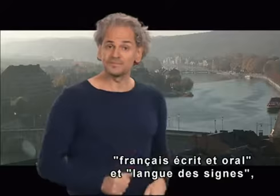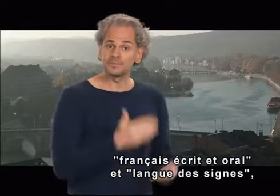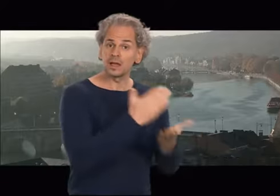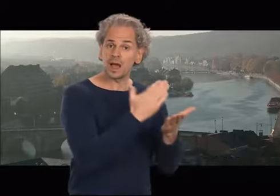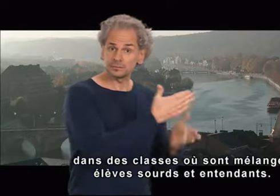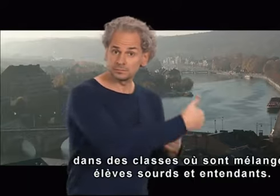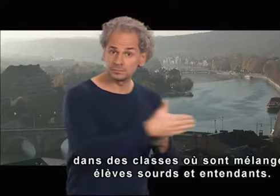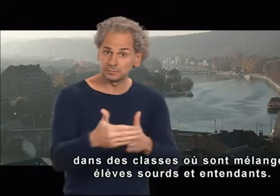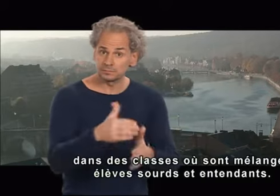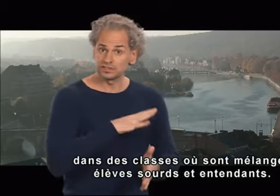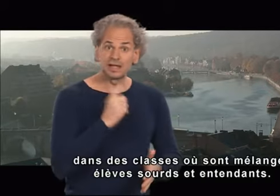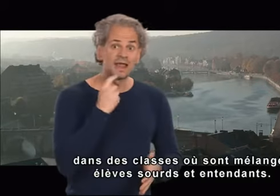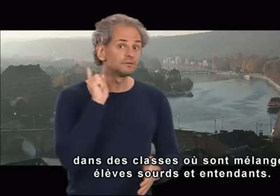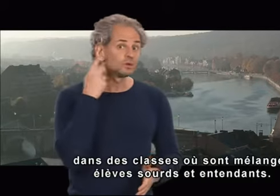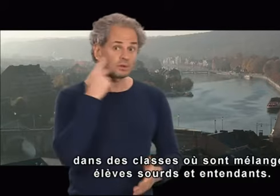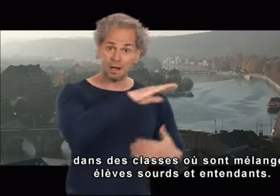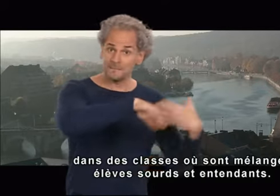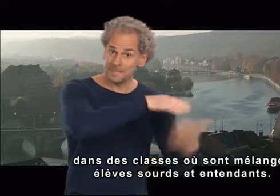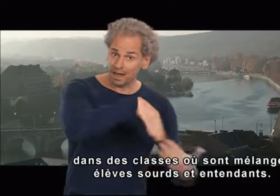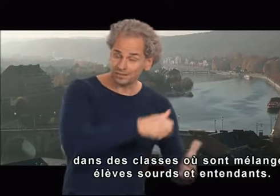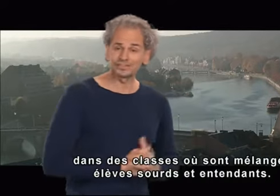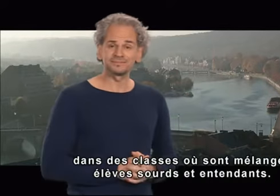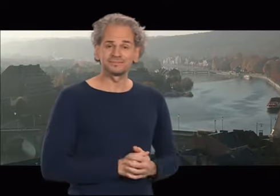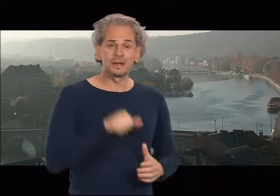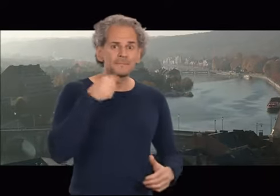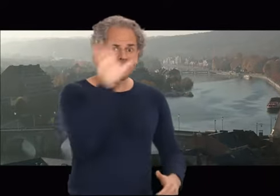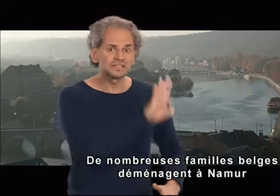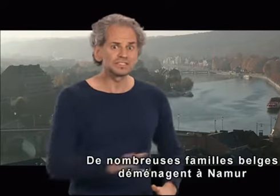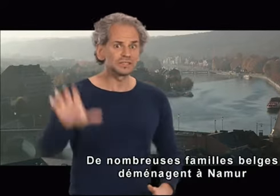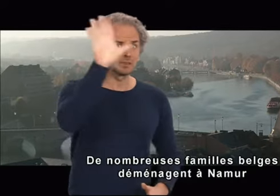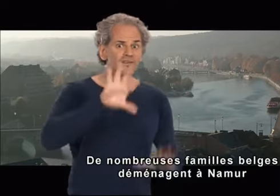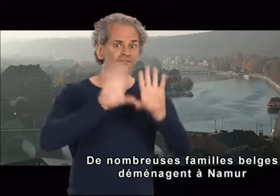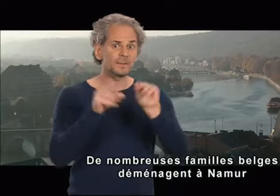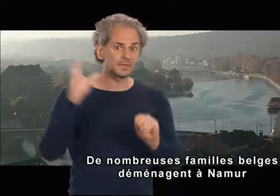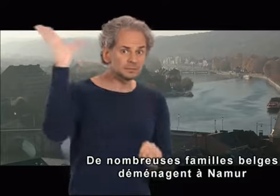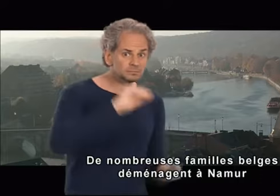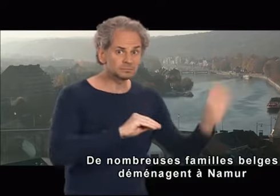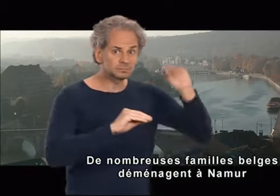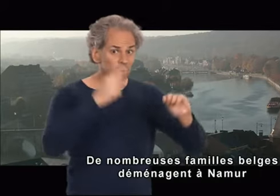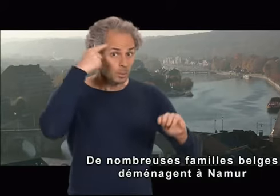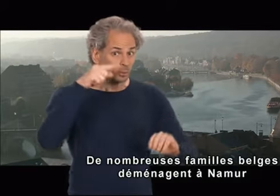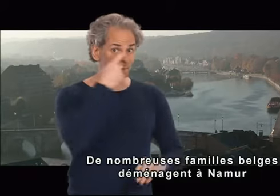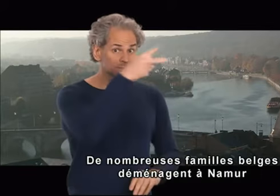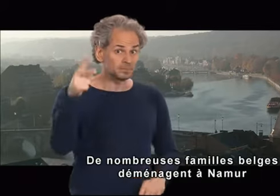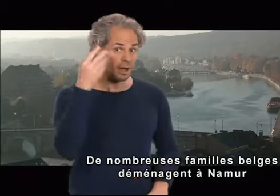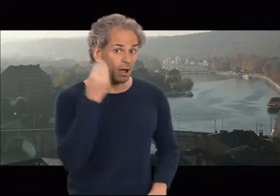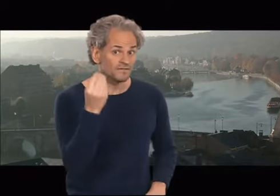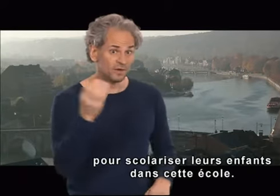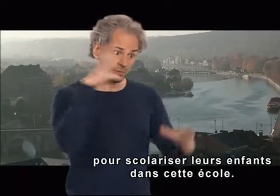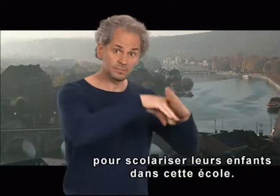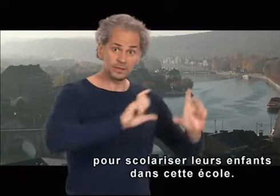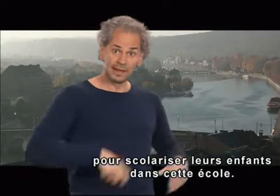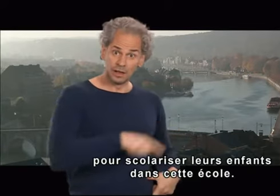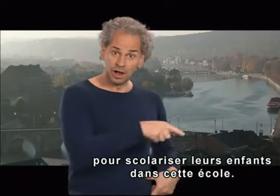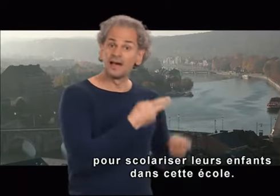signes, dans des classes où sont mélangés élèves sourds et entendants. De nombreuses familles belges déménagent à Namur